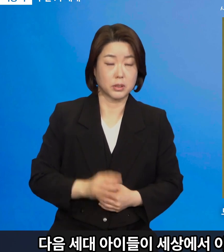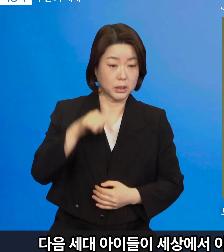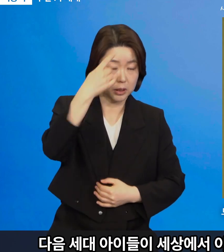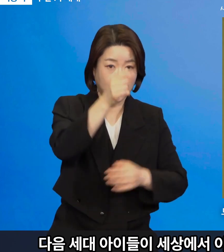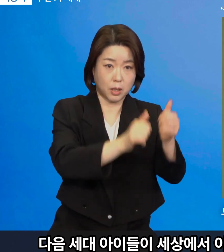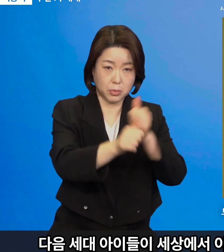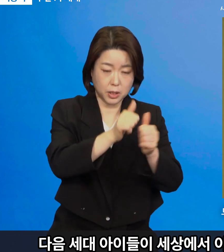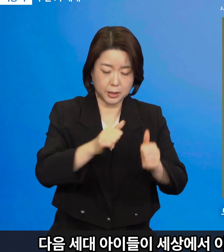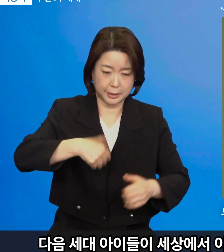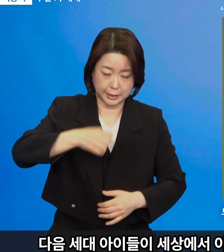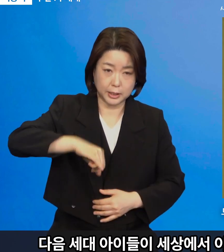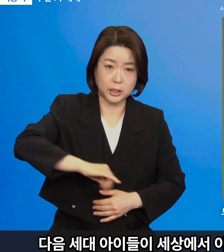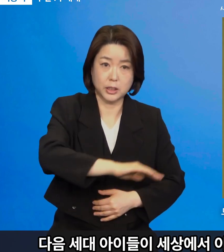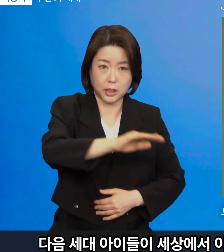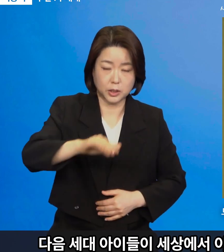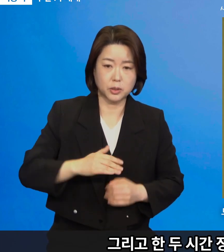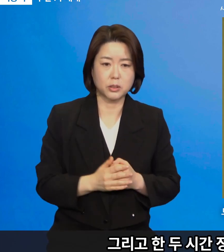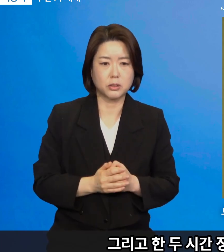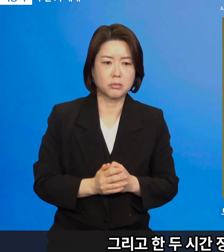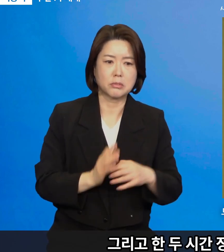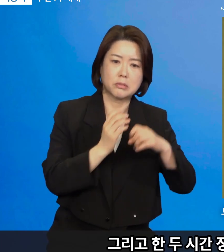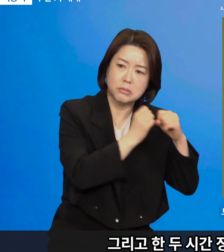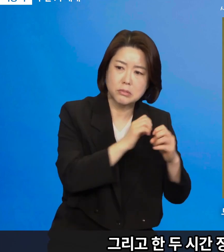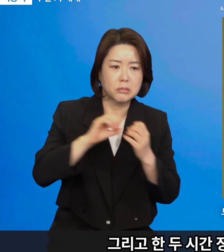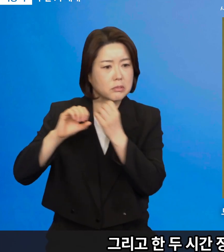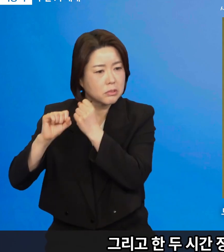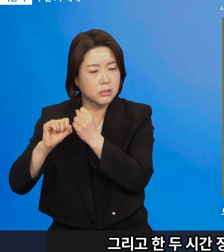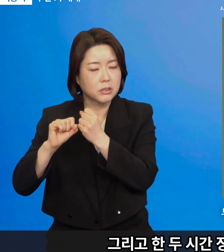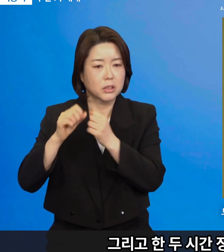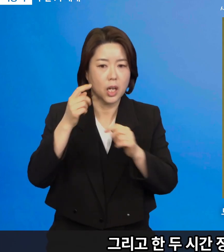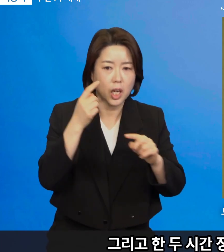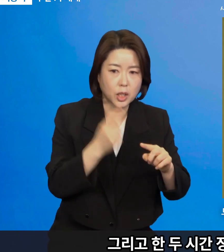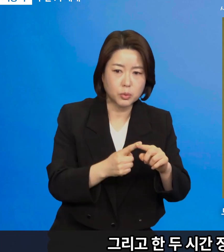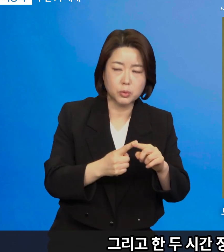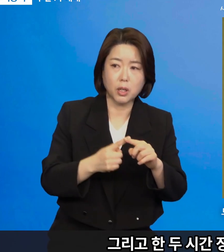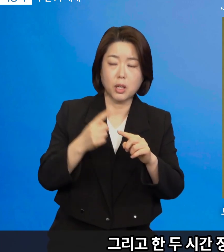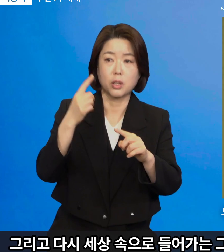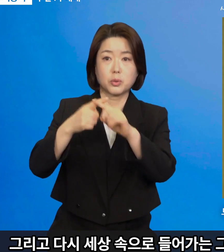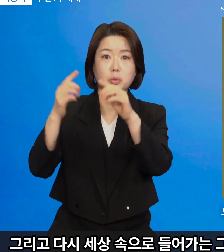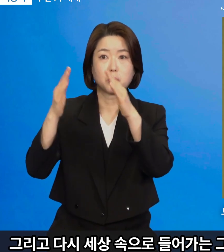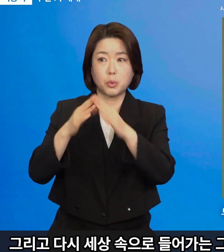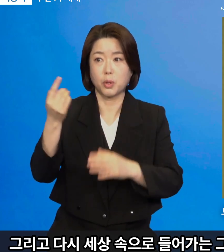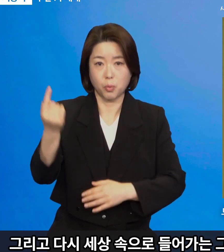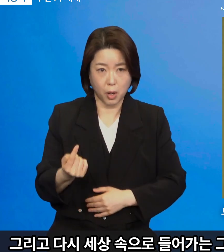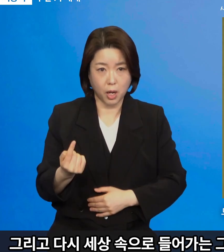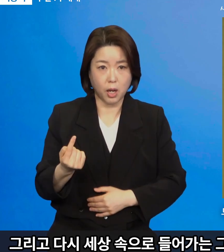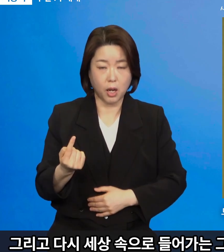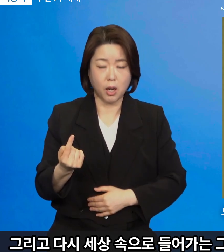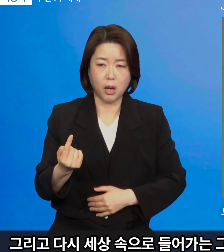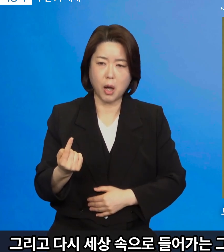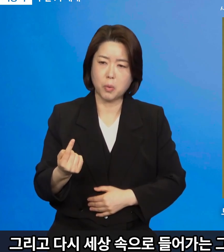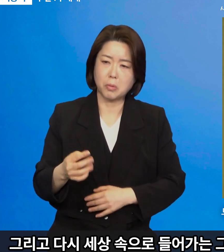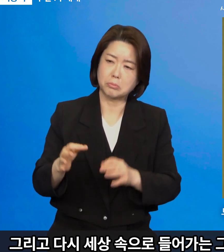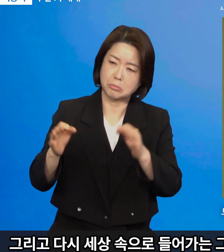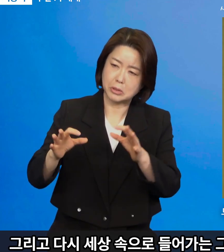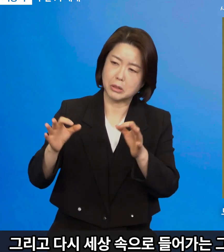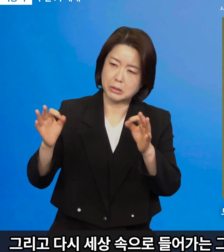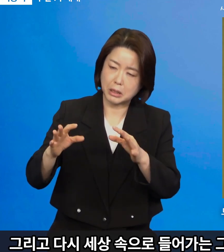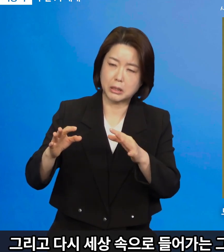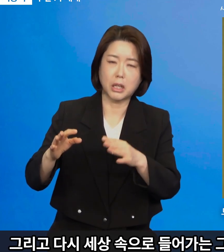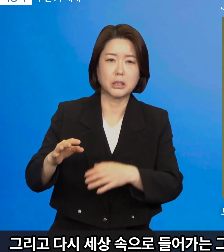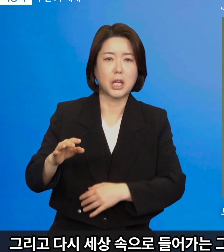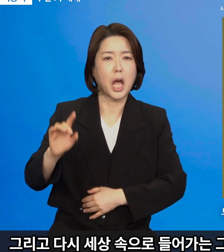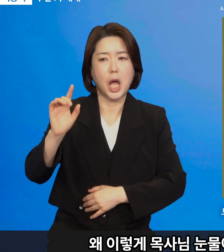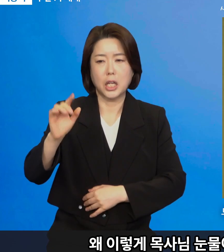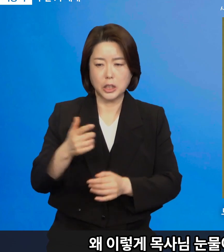치다가 교회에 옵니다. 그리고 한두 시간 정도 예배를 드리겠죠. 그리고 다시 세상 속으로 들어가는 그 뒷모습, 그